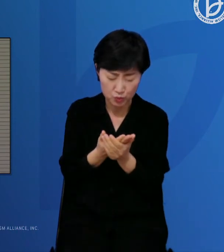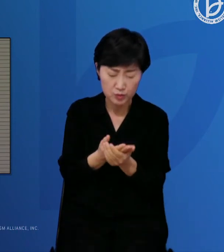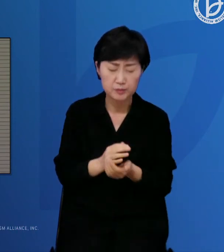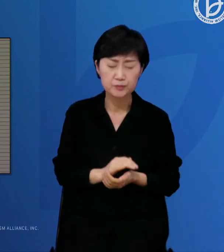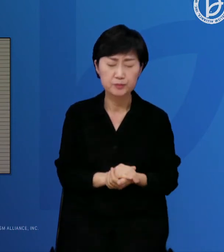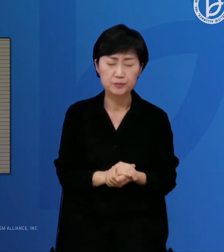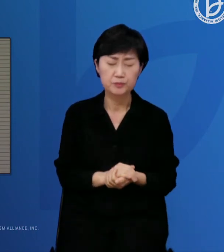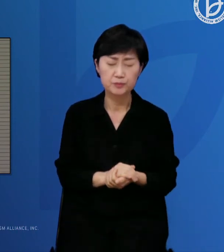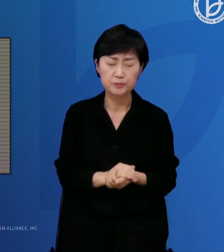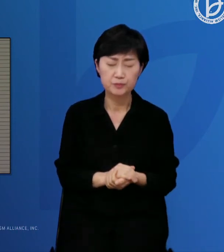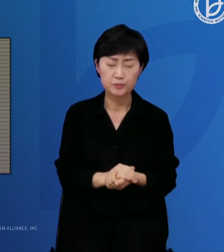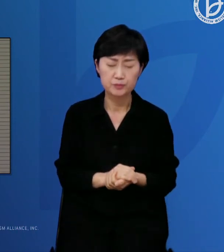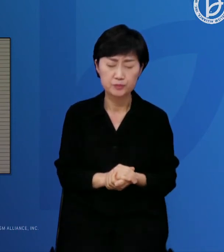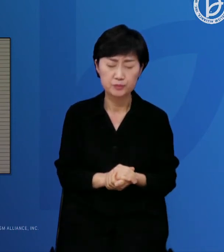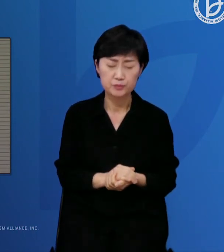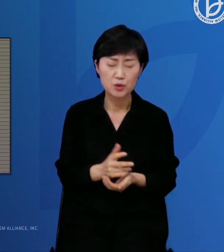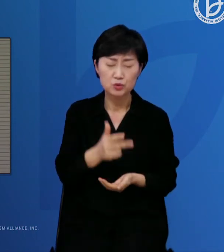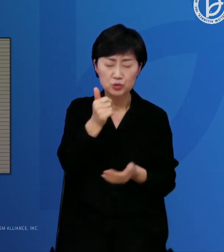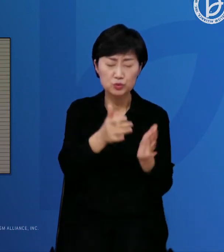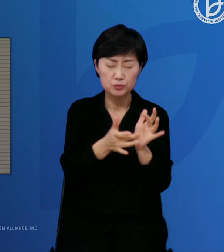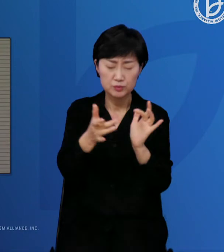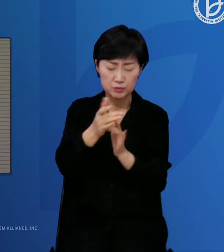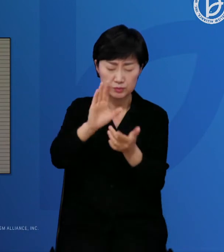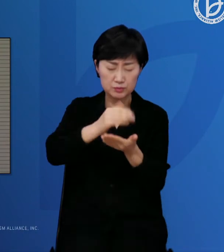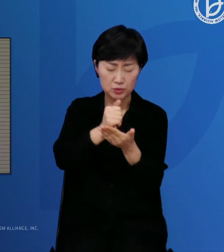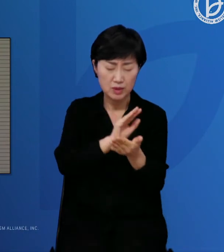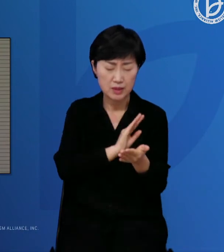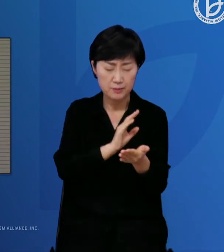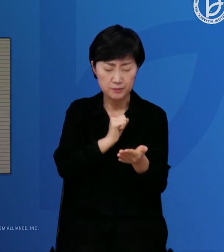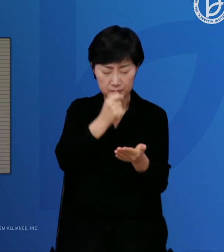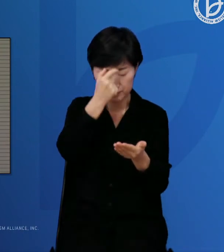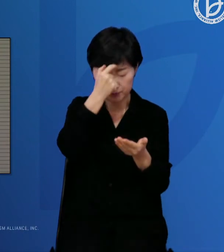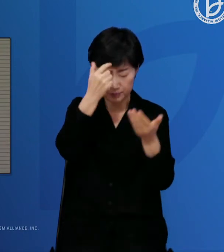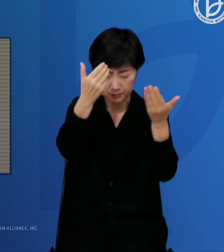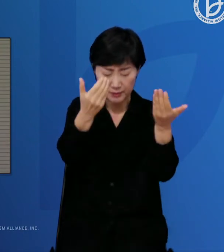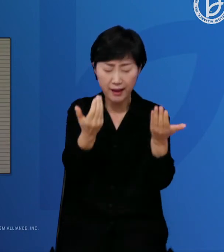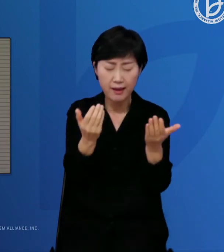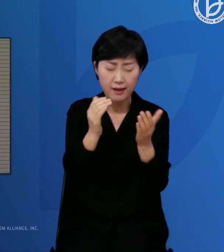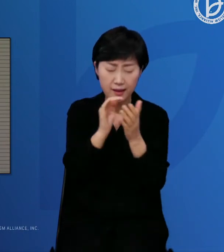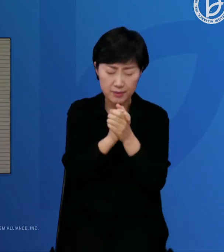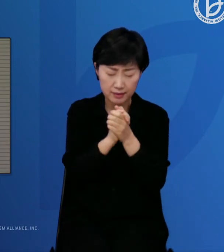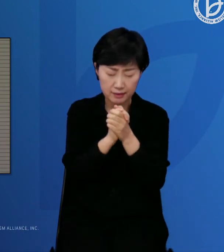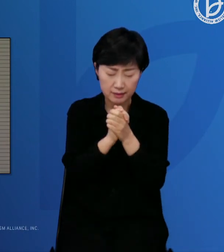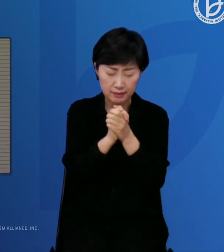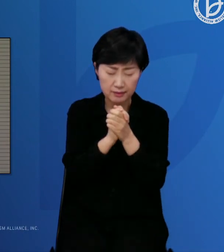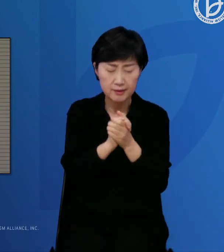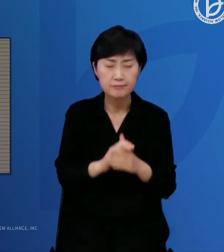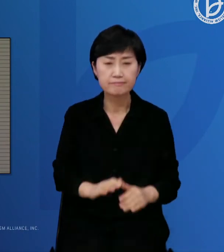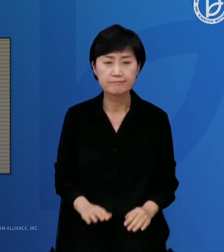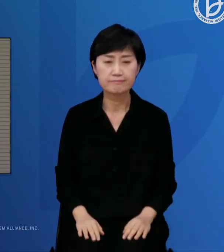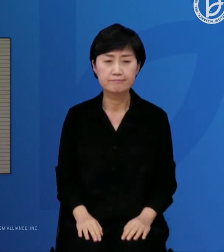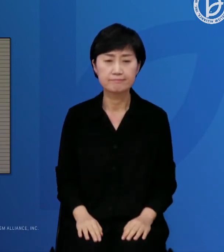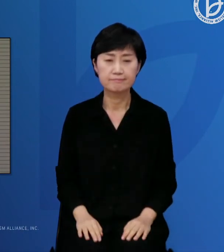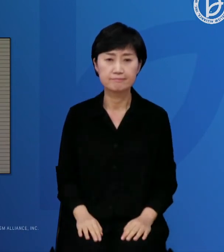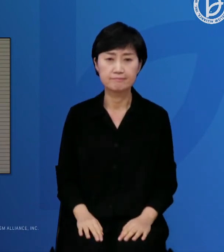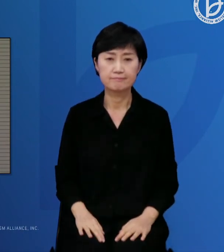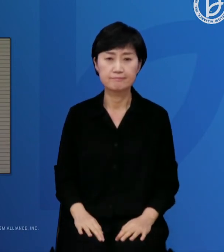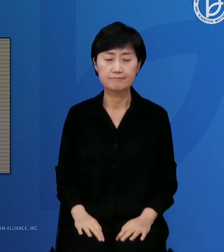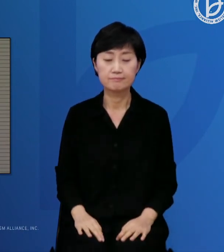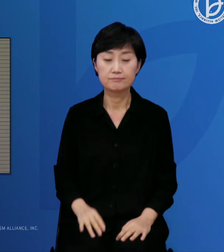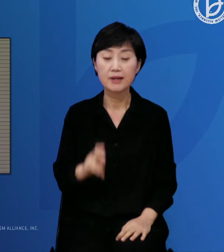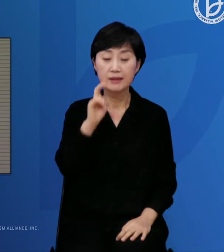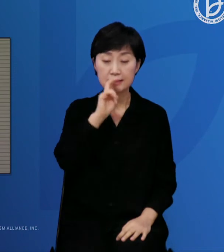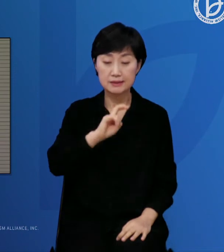us with the grace and blessing of the throne. 우리 주 예수 그리스도의 이름으로 기도드리옵나이다. In the name of our Lord Jesus Christ, we 아멘. pray. Amen.